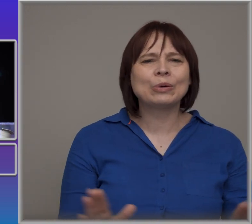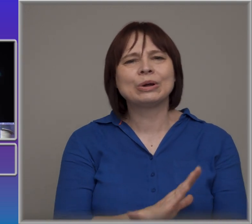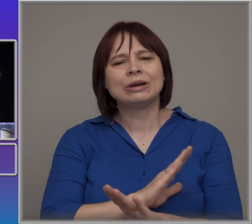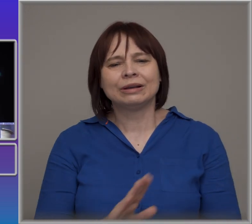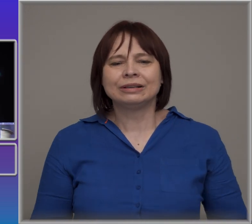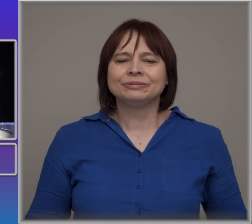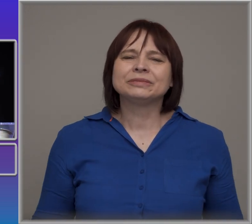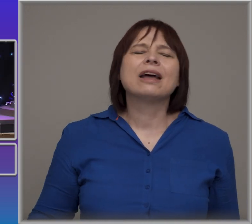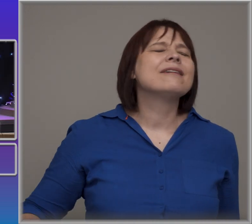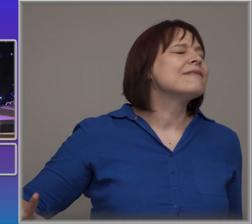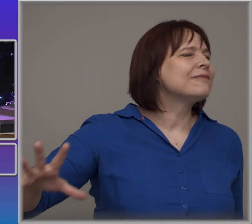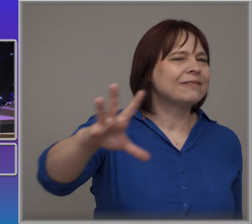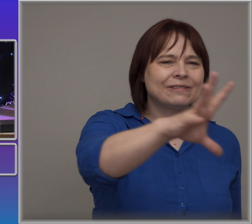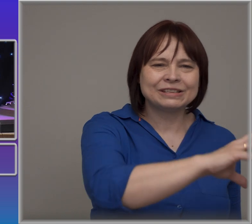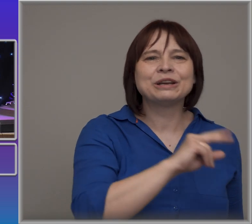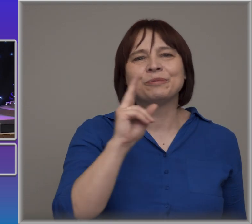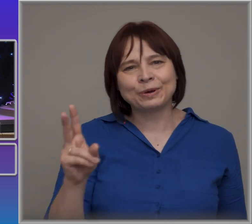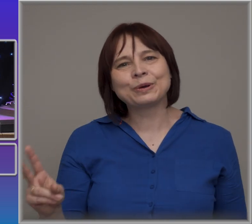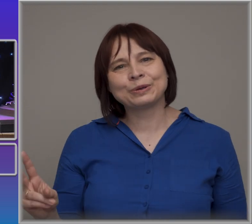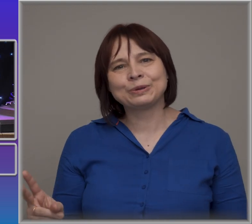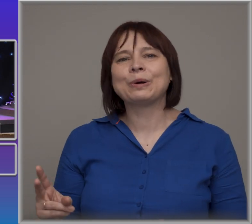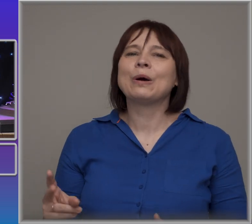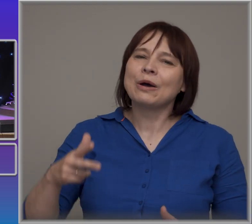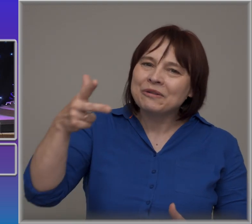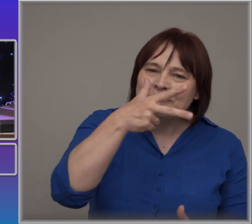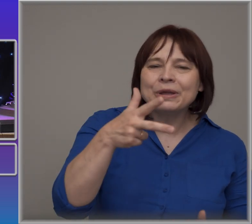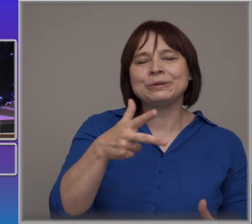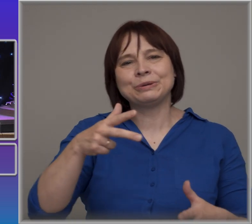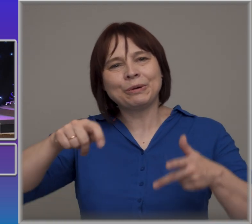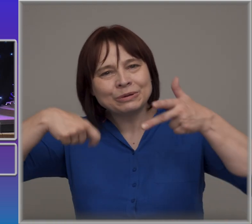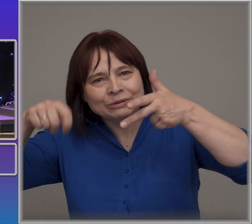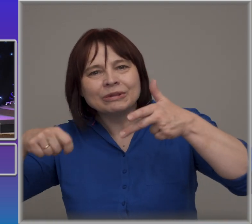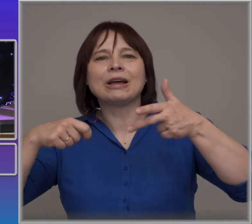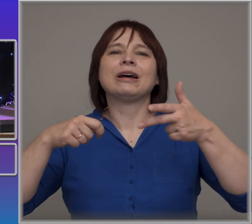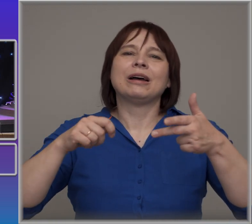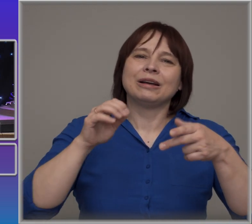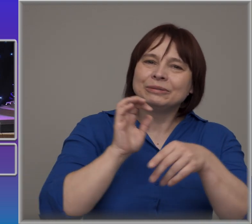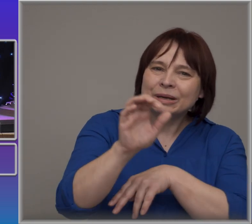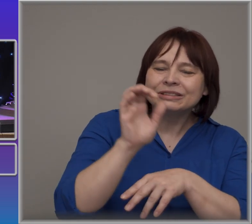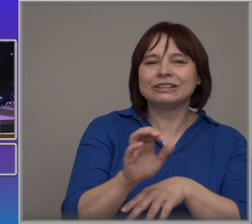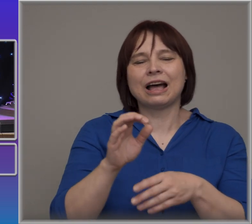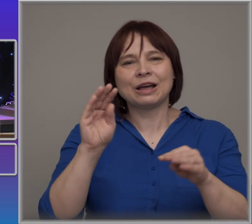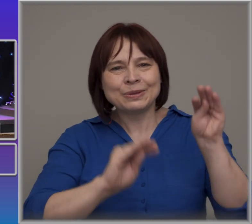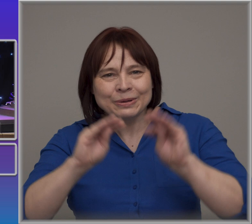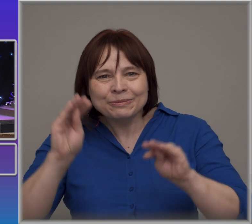веки веков. Аминь. Слава Господу! Дорогие братья и сестры, дайте Богу